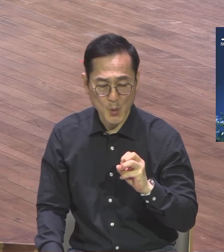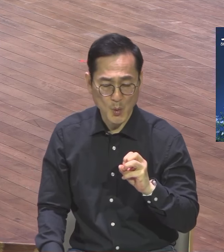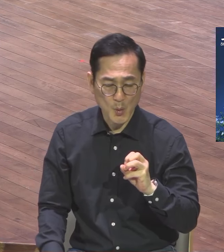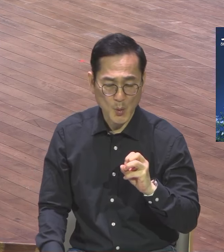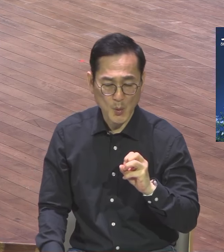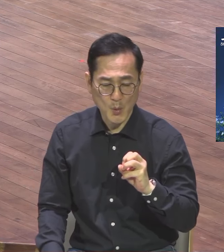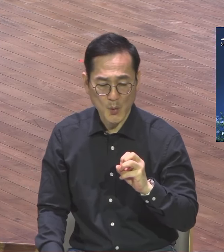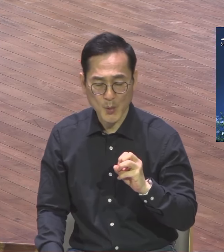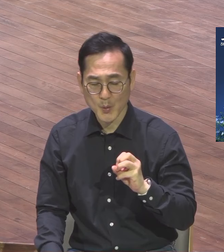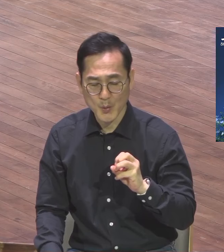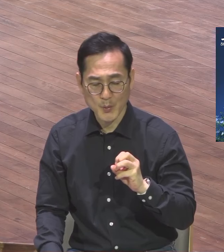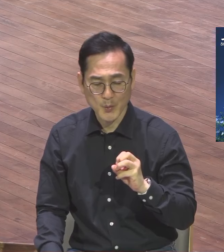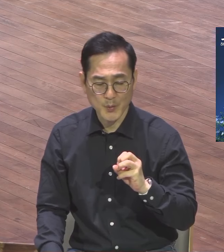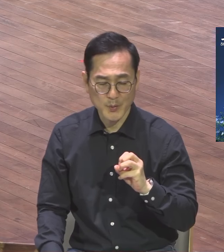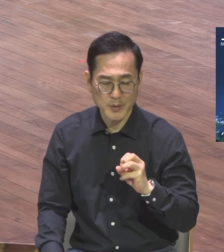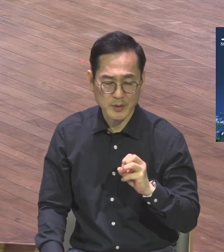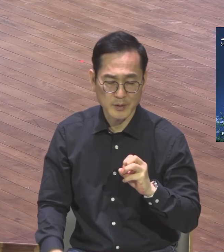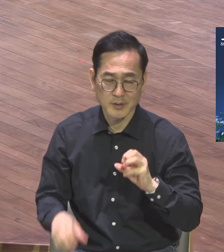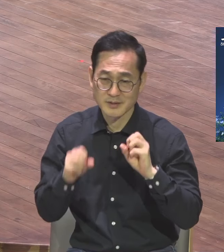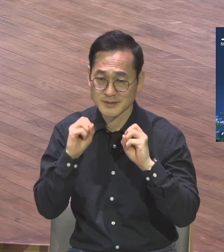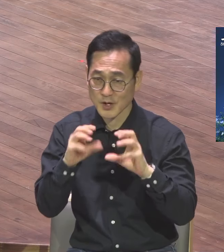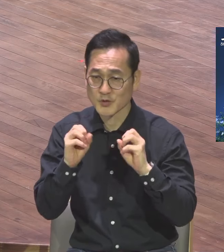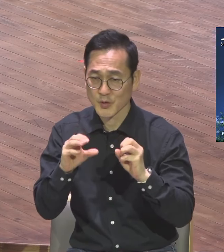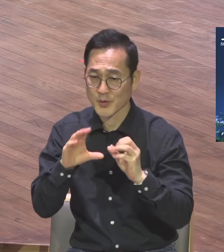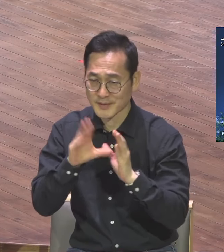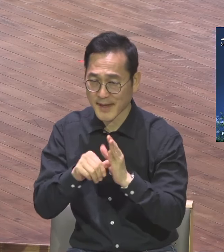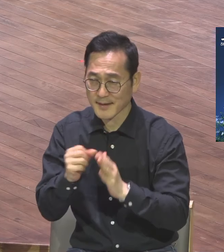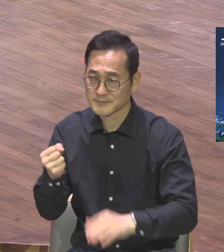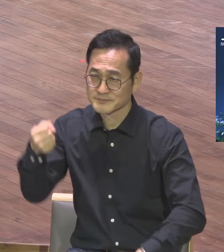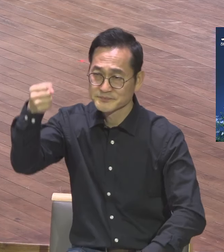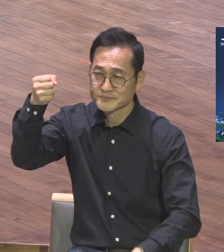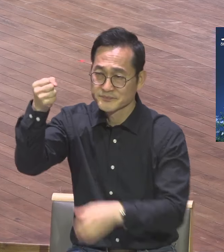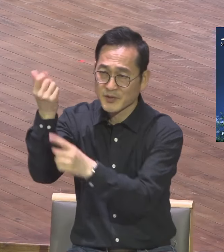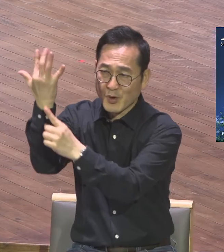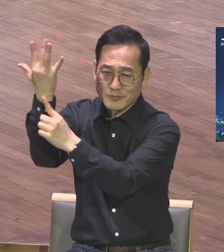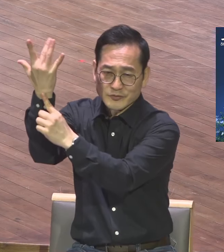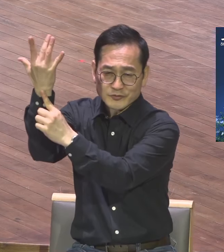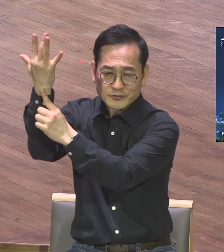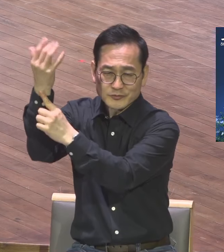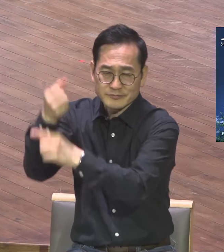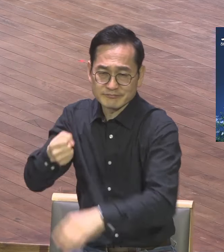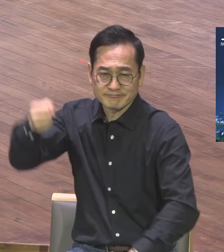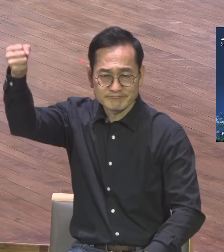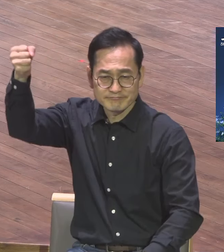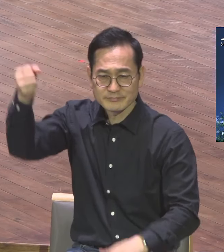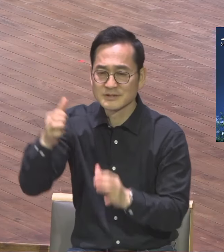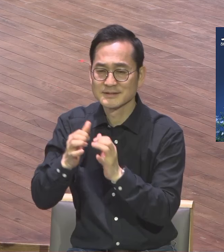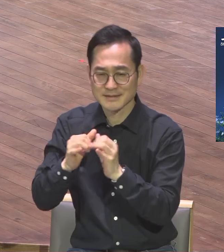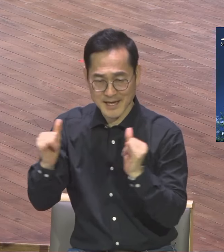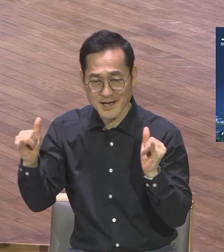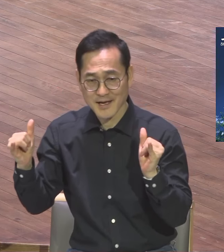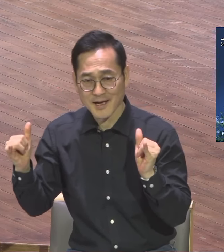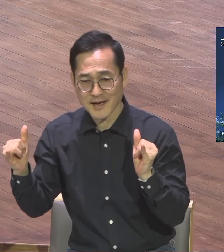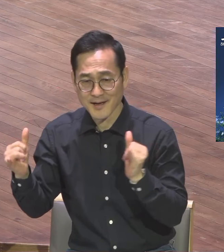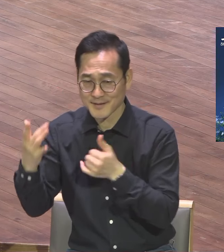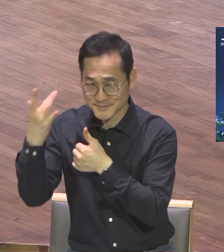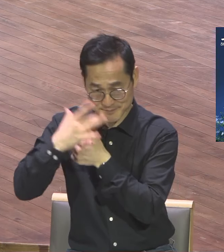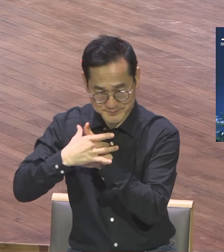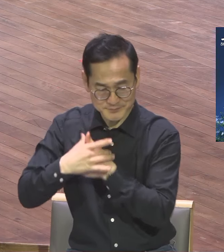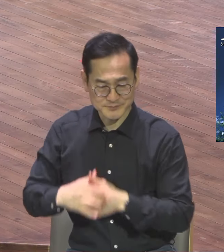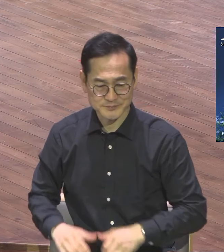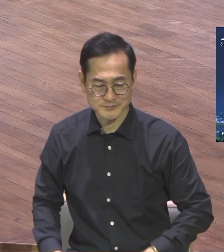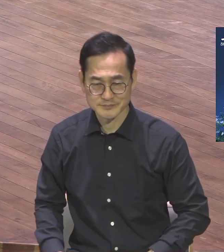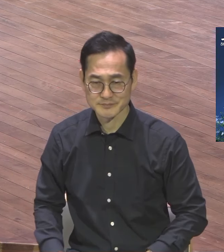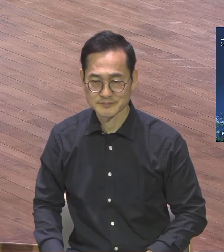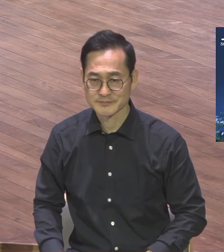무슨 말이냐? 237 선교 횃불을 드는 자, 횃불을 드는 자라는 그런 뜻이지요. 우리를